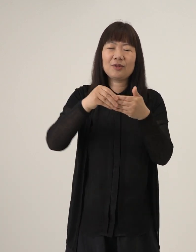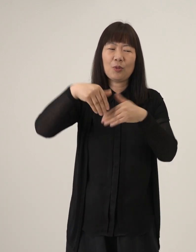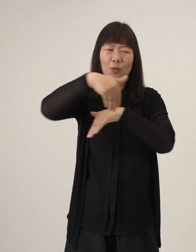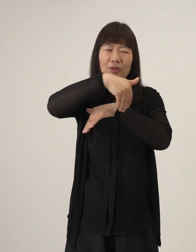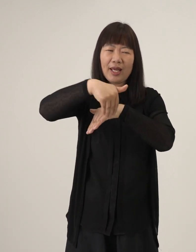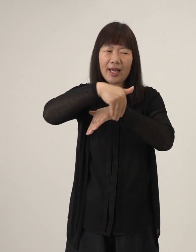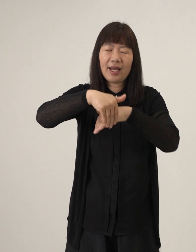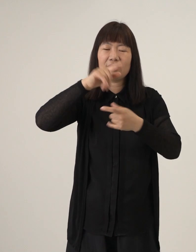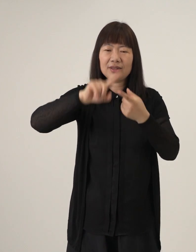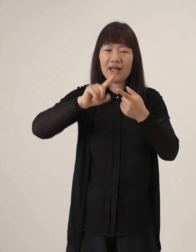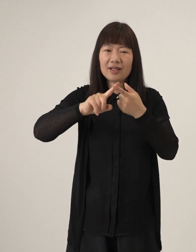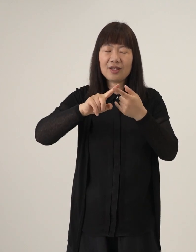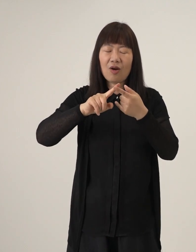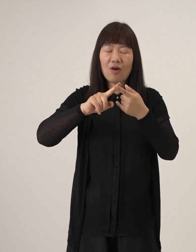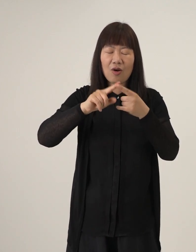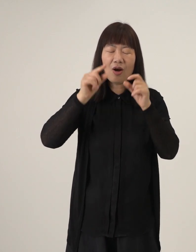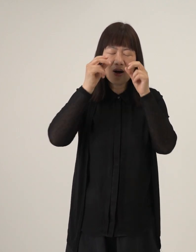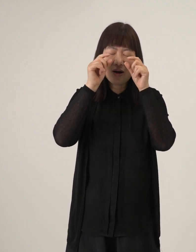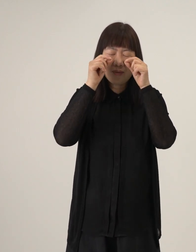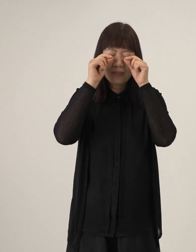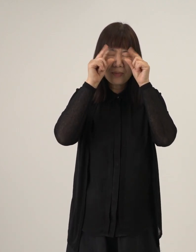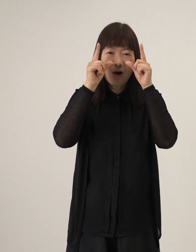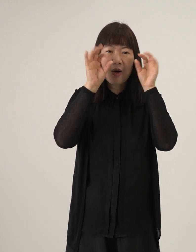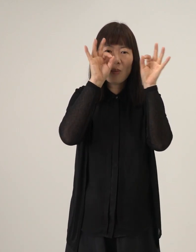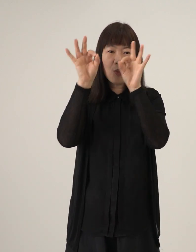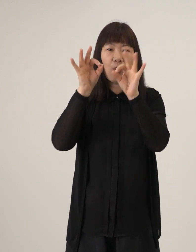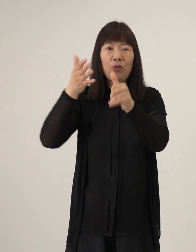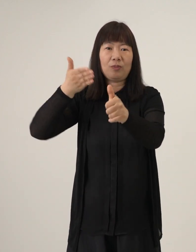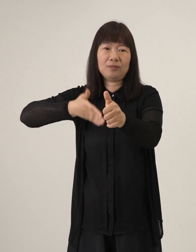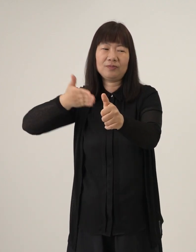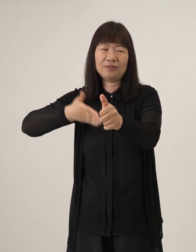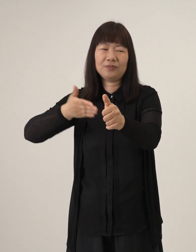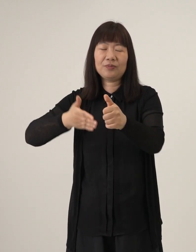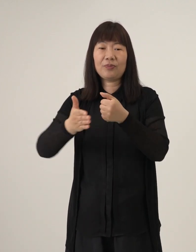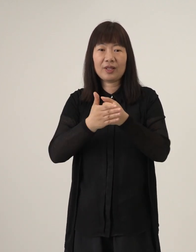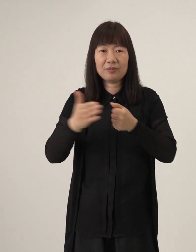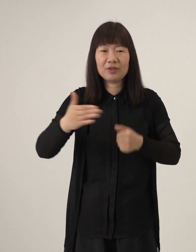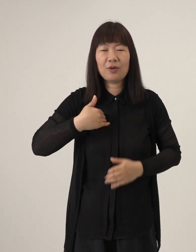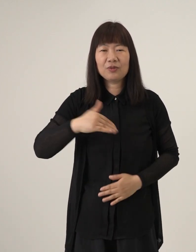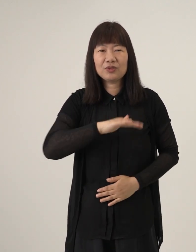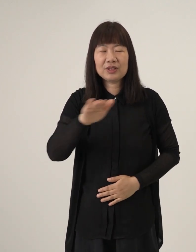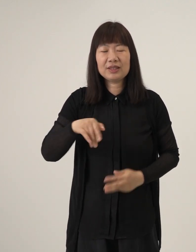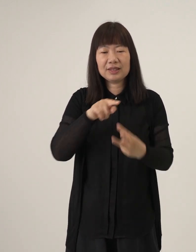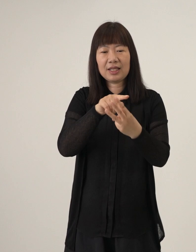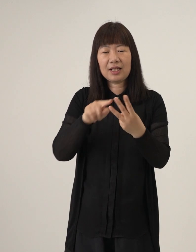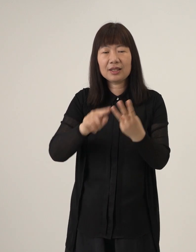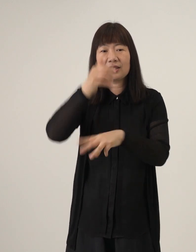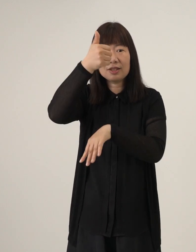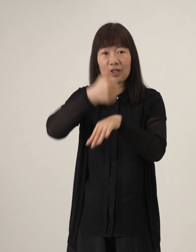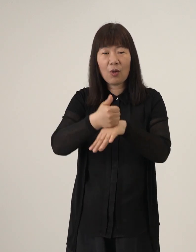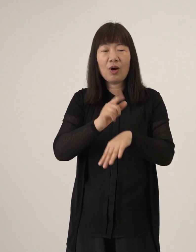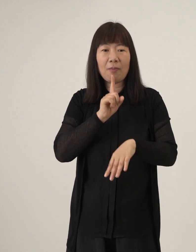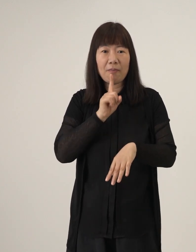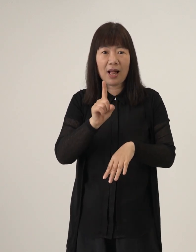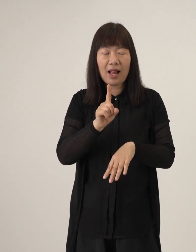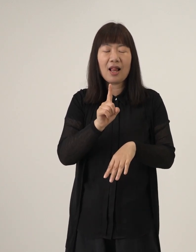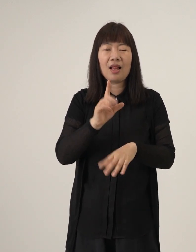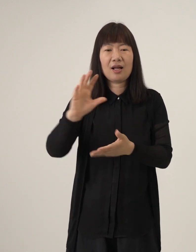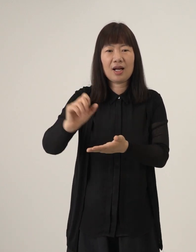열어야 됩니다. 믿습니까? 자, 그래서 우리는 세 가지 결론을 좀